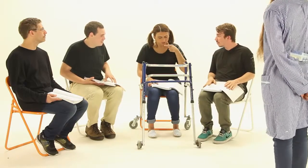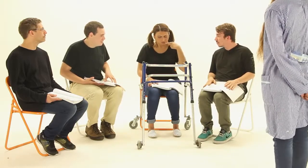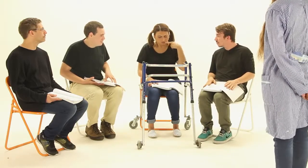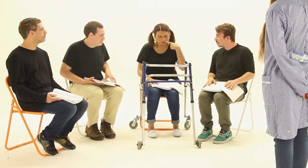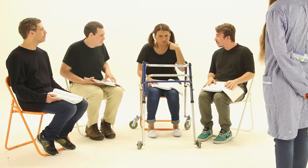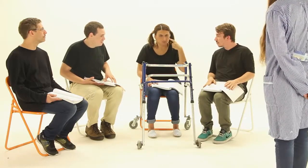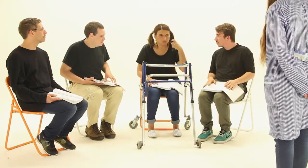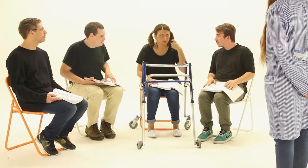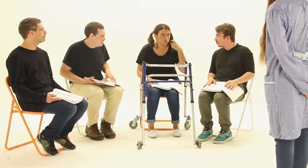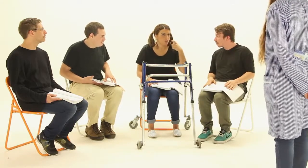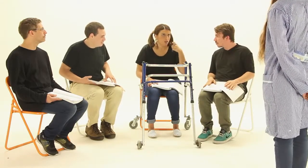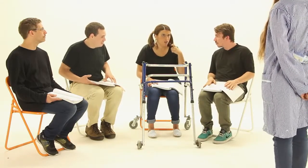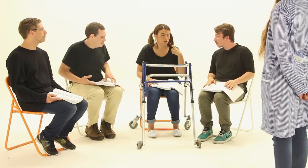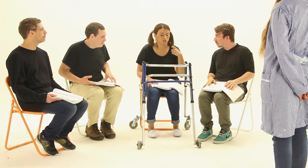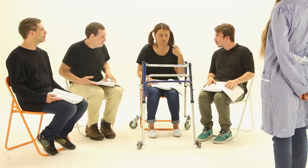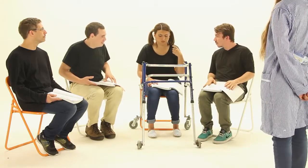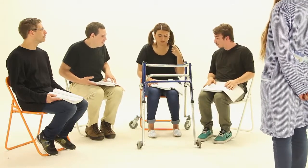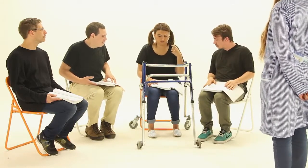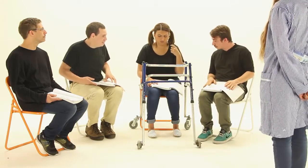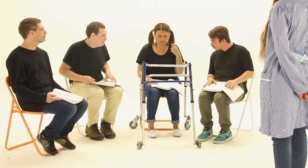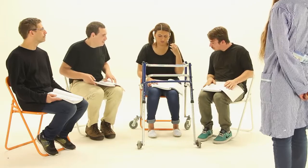Mamá. Papá.